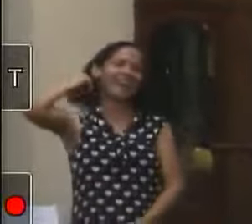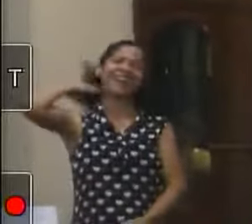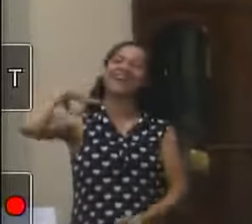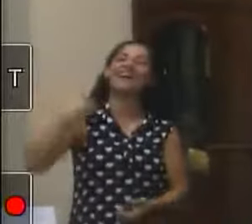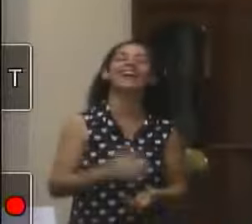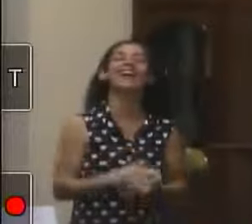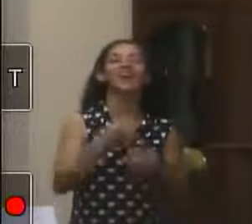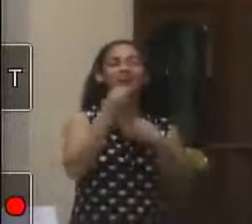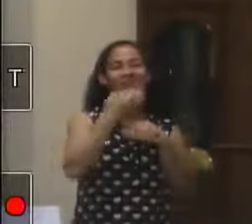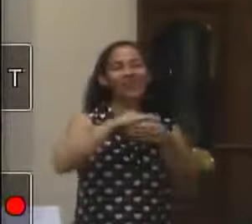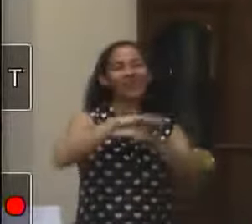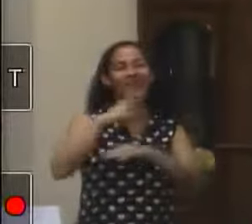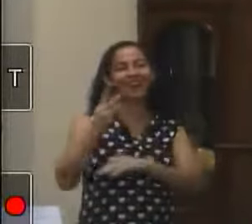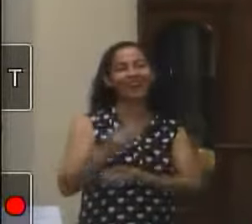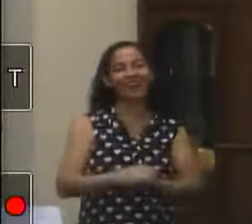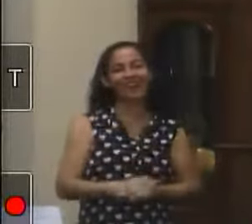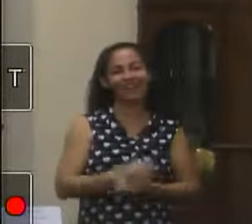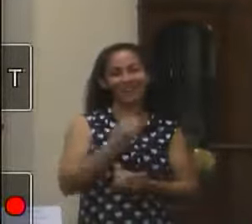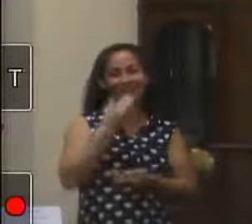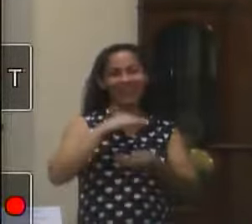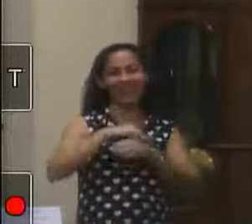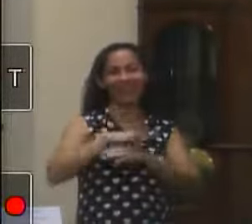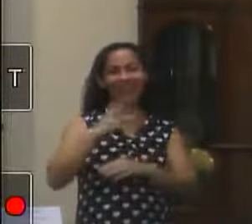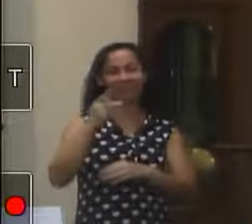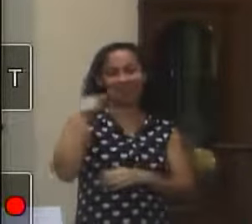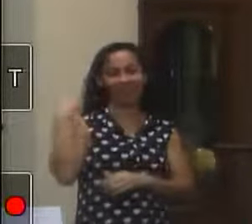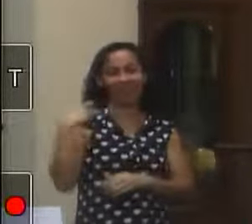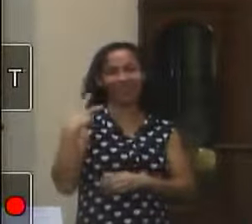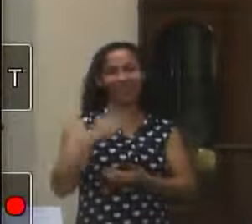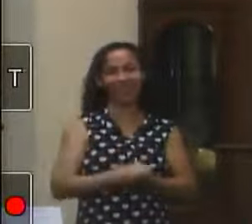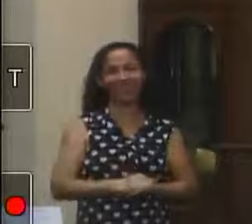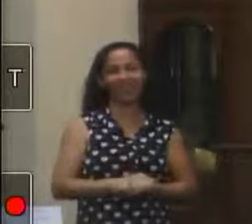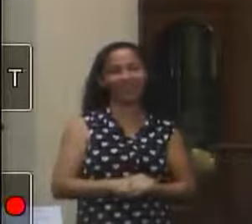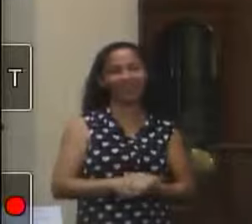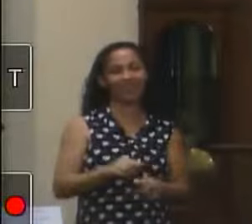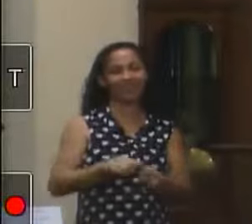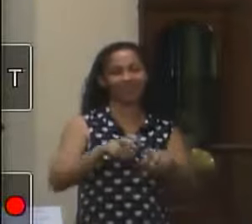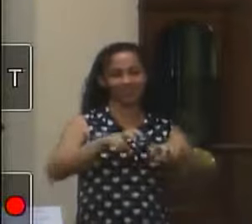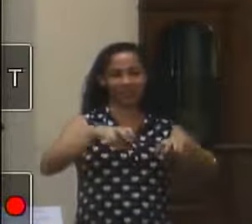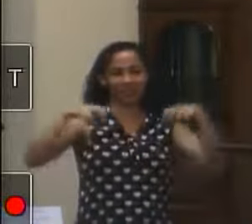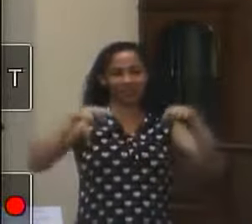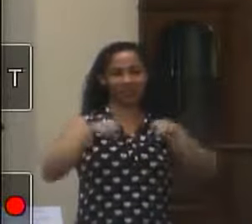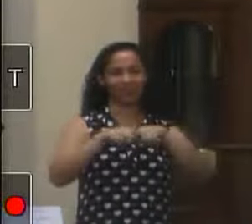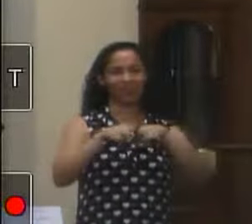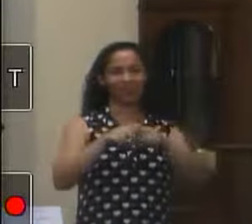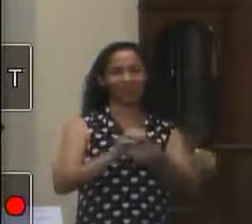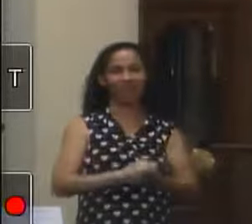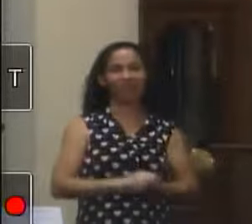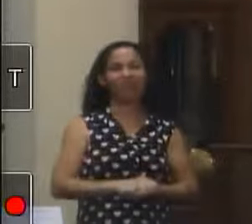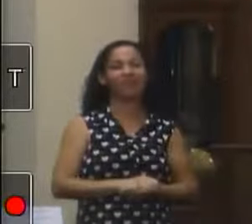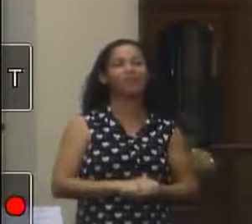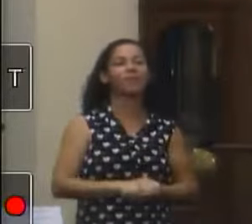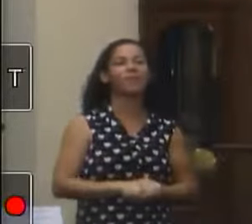Boa noite a todos, boa noite meus companheiros vereadores, todos que nos assistem pela internet.